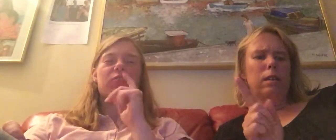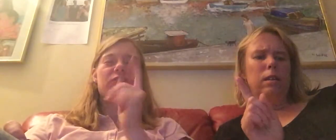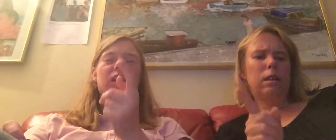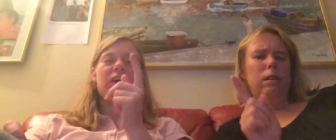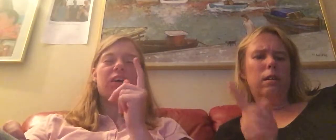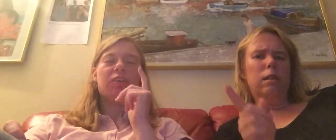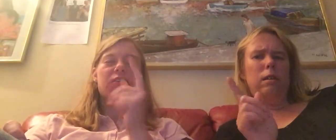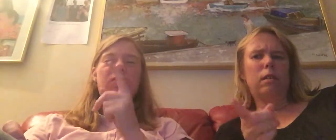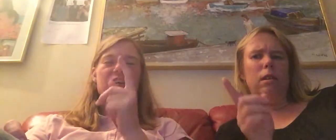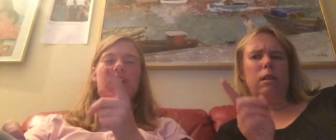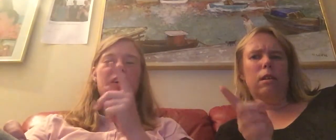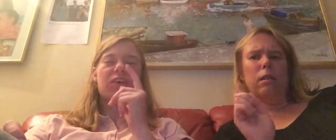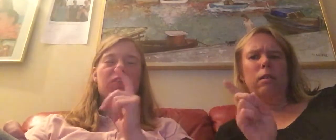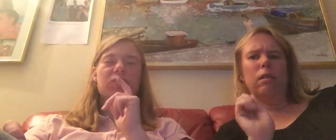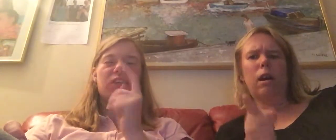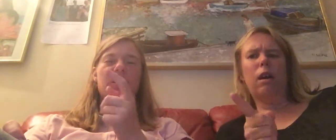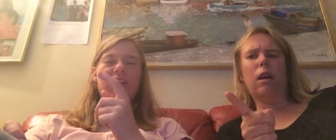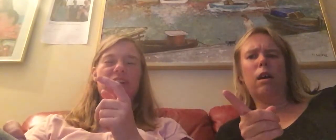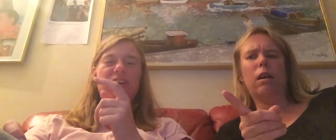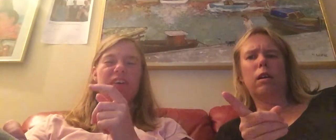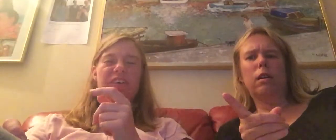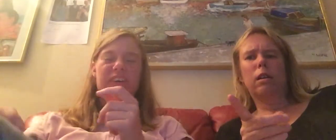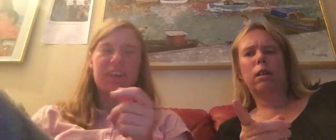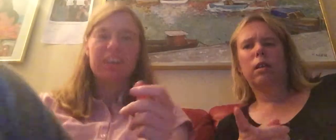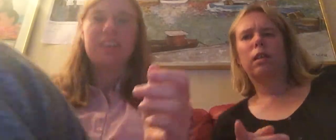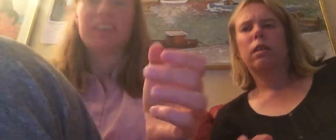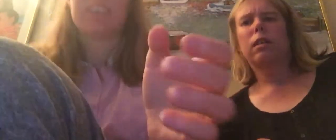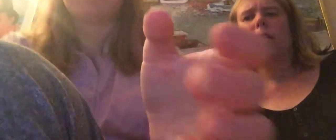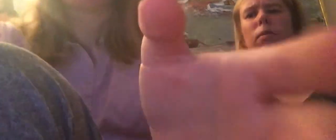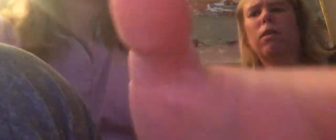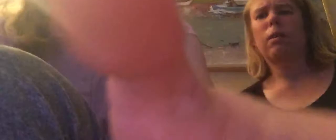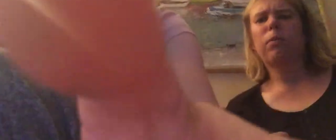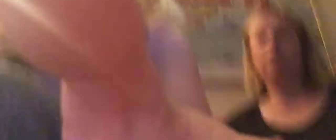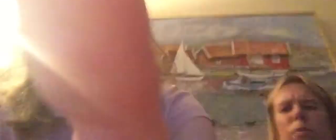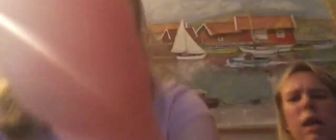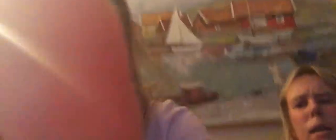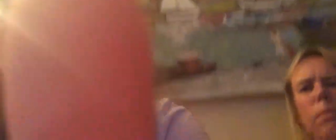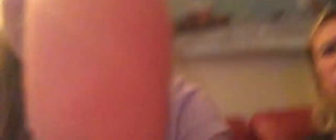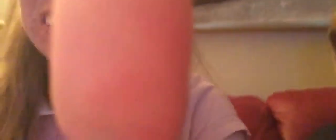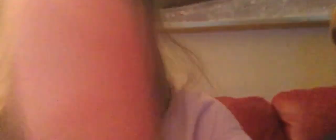Hurra, hurra, hurra. Ska vi kolla på lyssnaren sen?